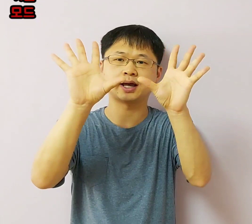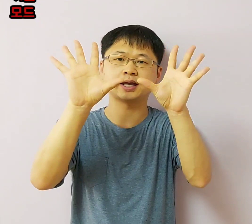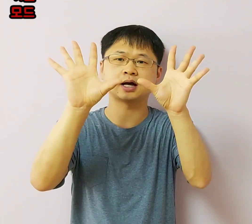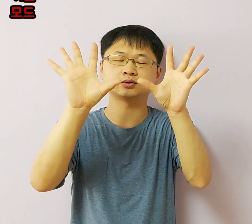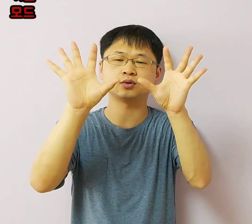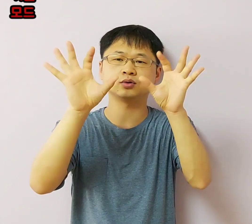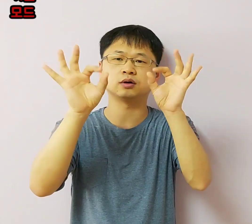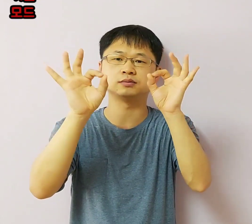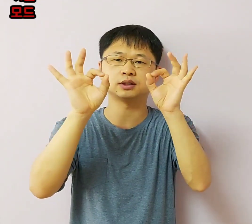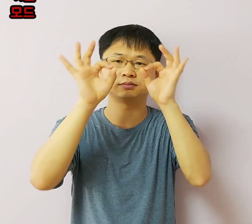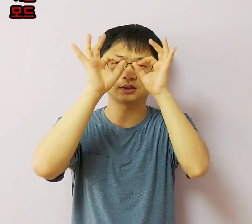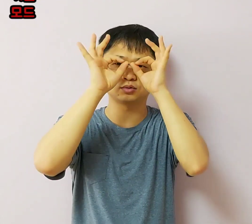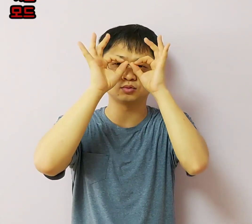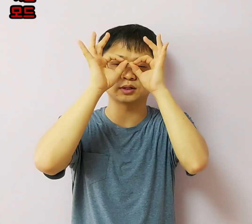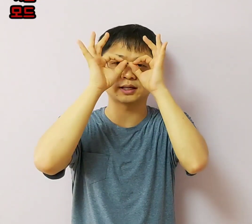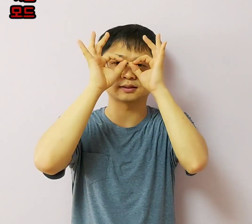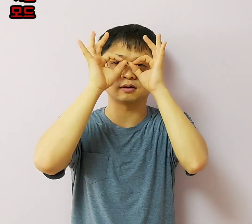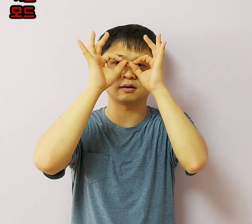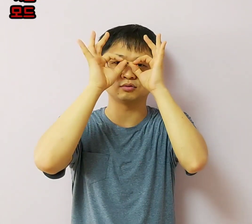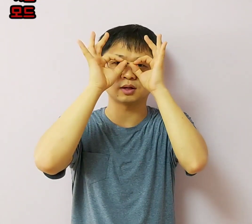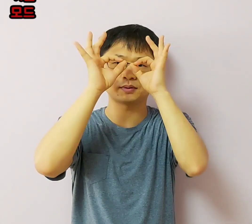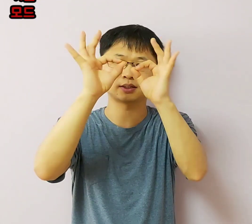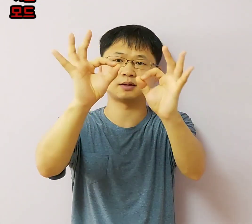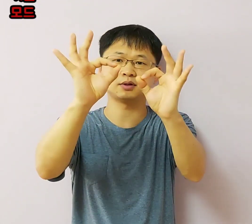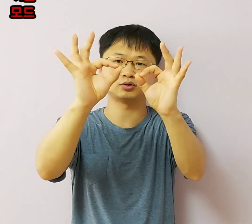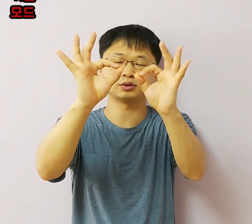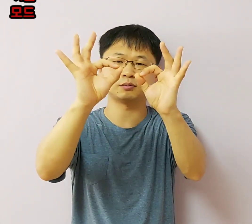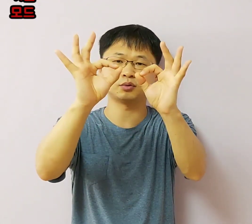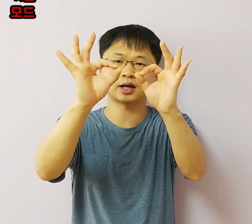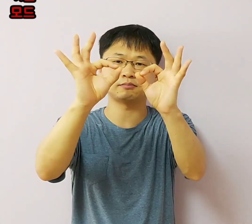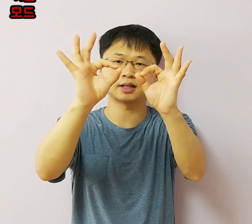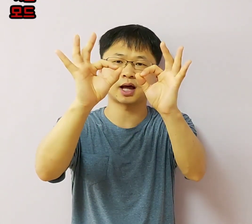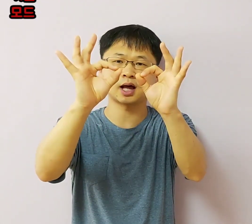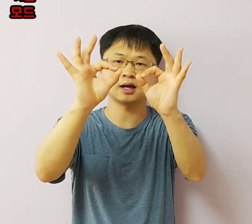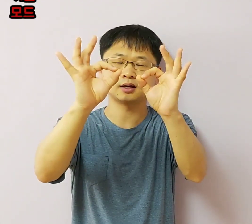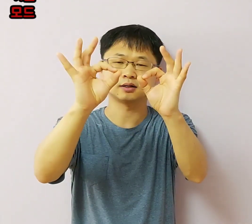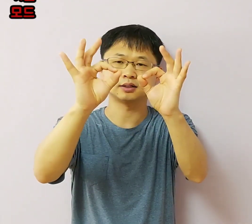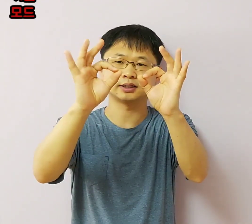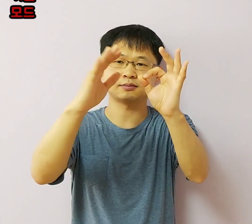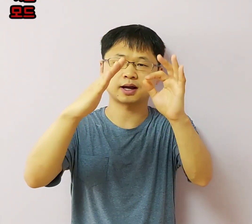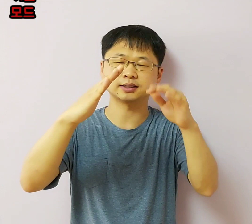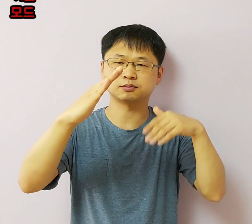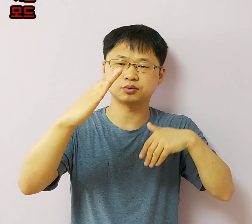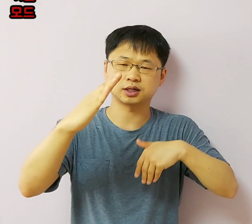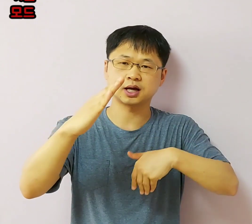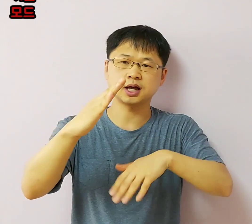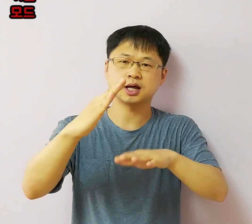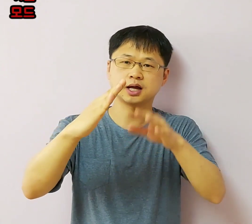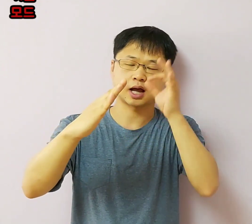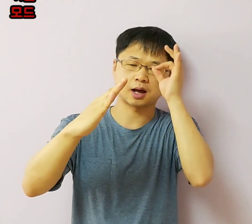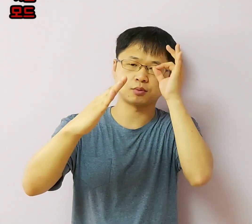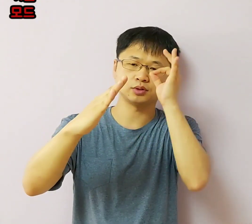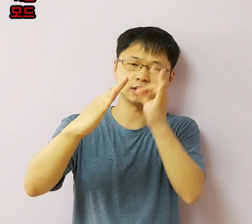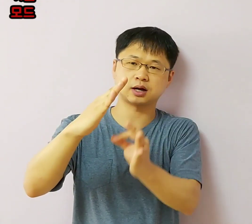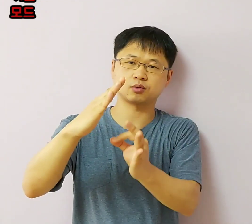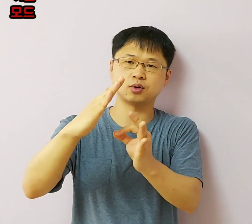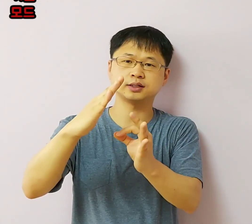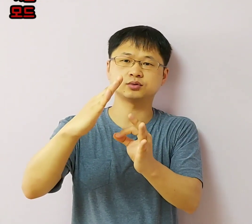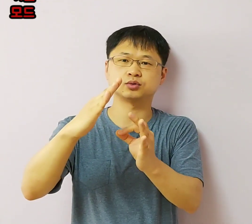원래 양손 엄지검지를 둥글게 해서 눈앞에서 내밀어 주시면 보다입니다. 근데 집에 가서 보니까 가보니라고 한